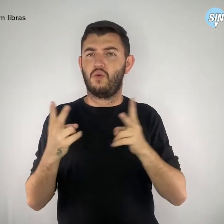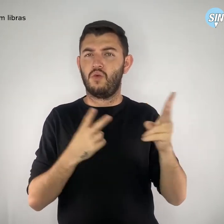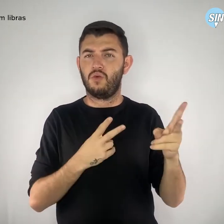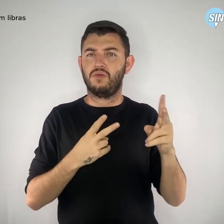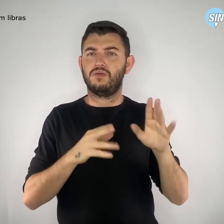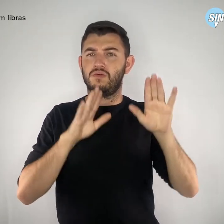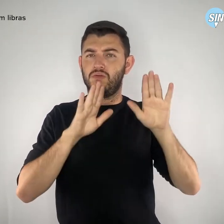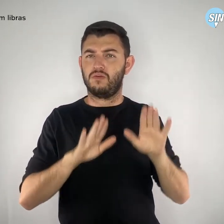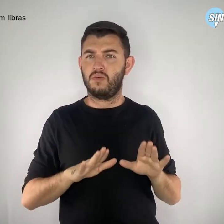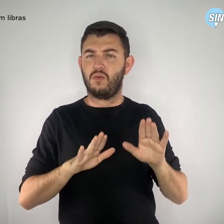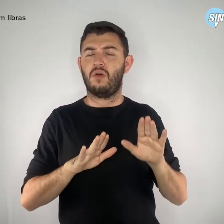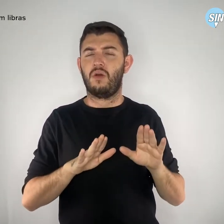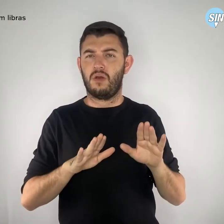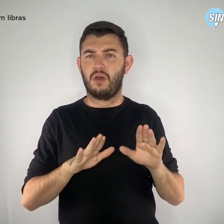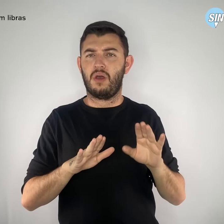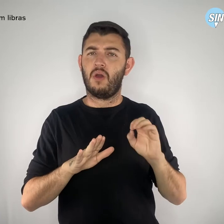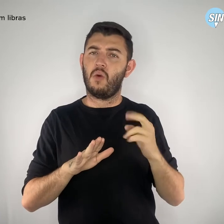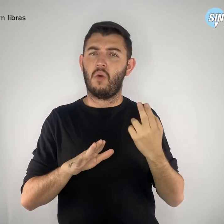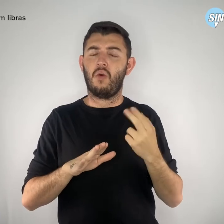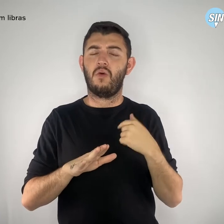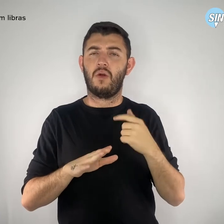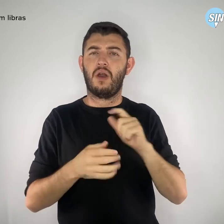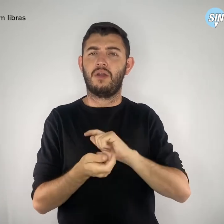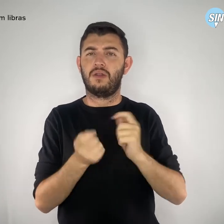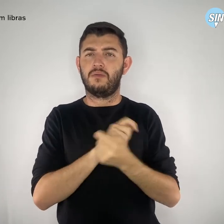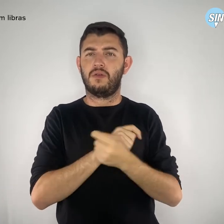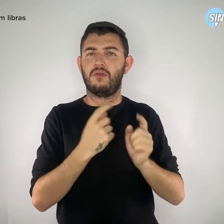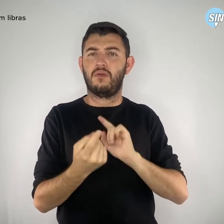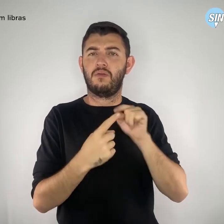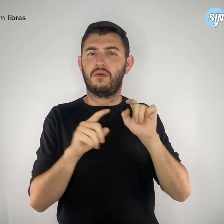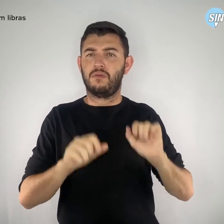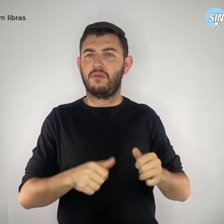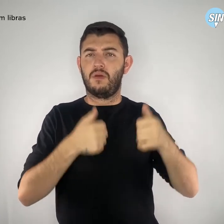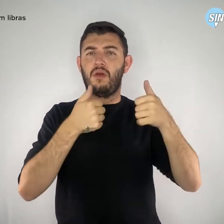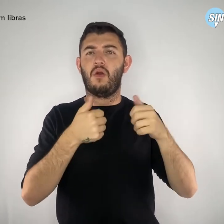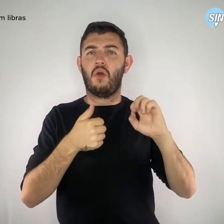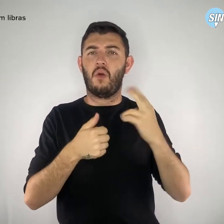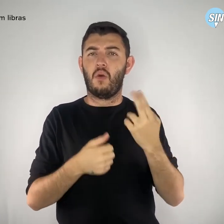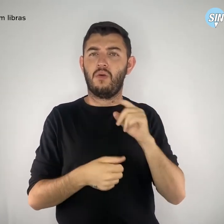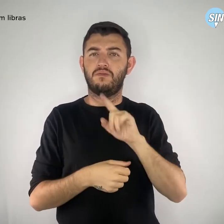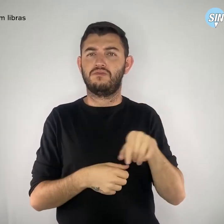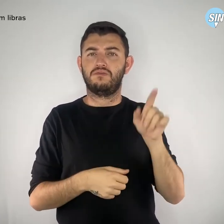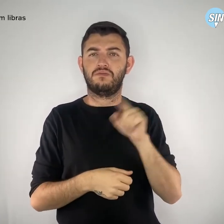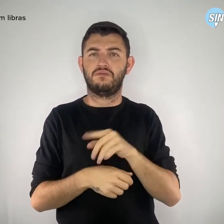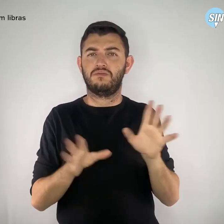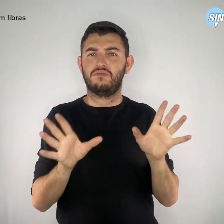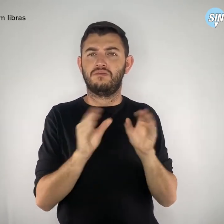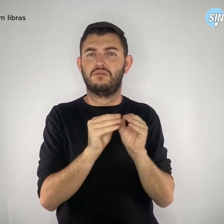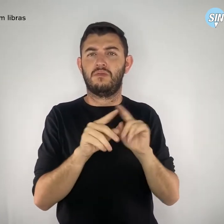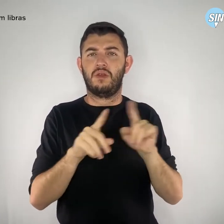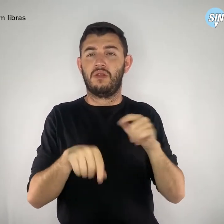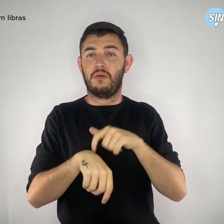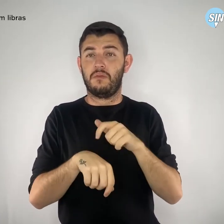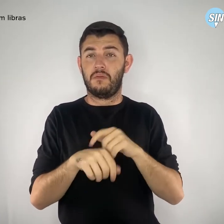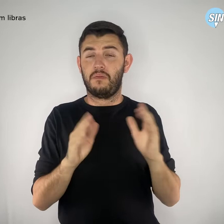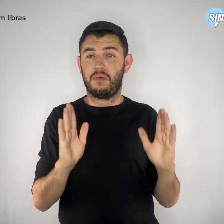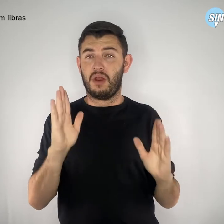mantida, como está ou enxugada. Não há um prazo de validade. Mesmo que o processo